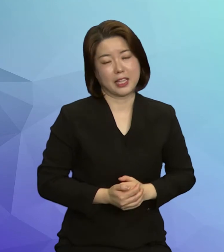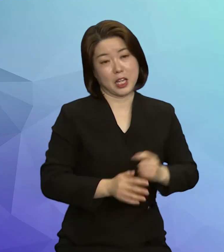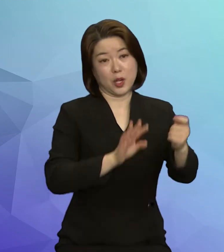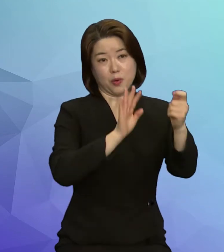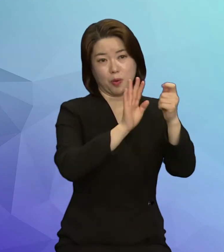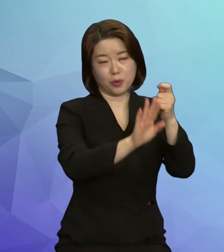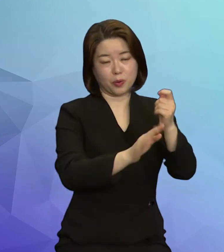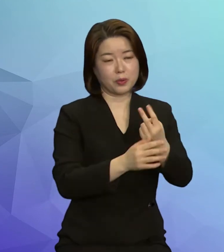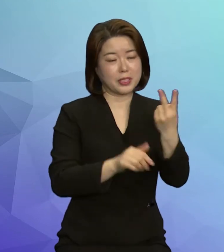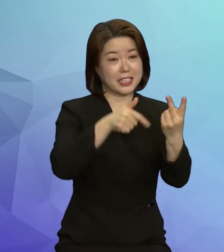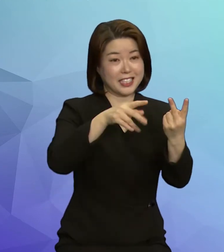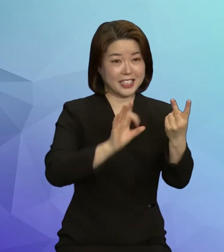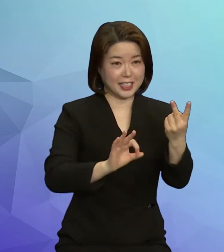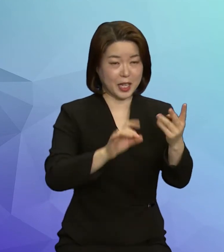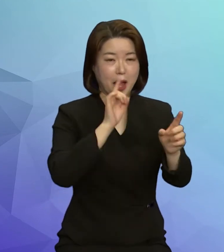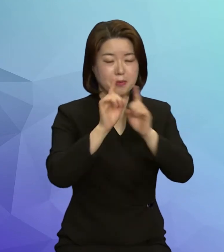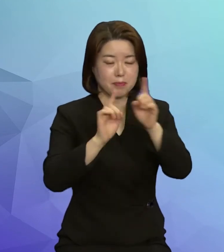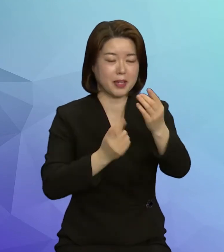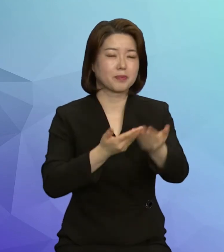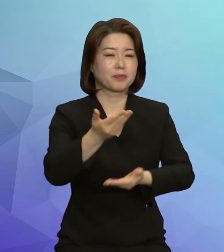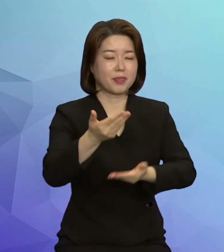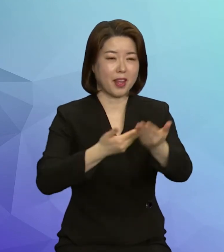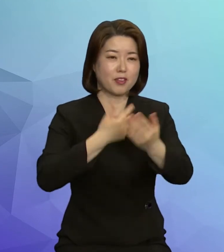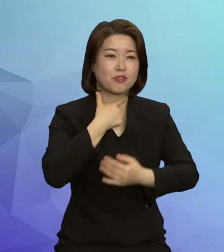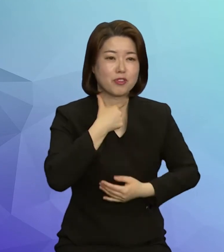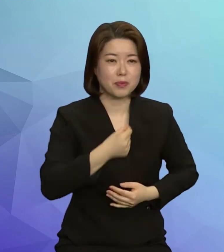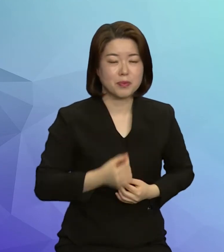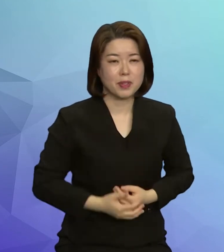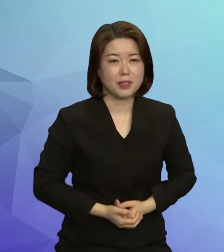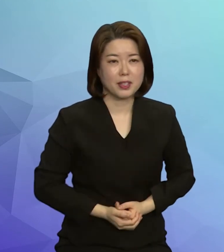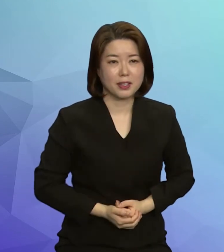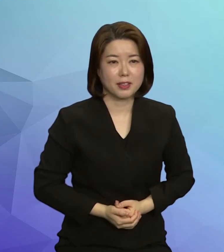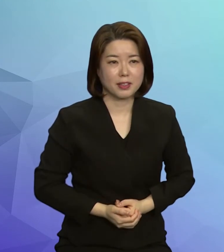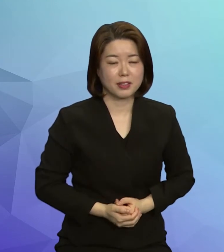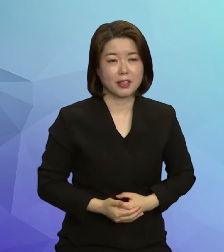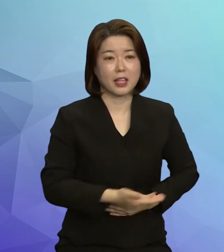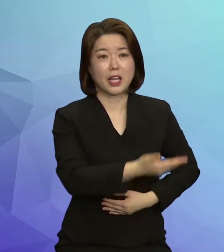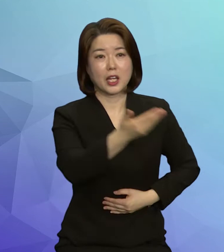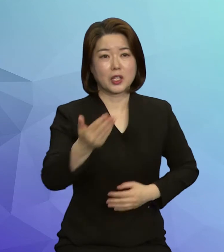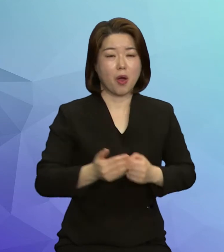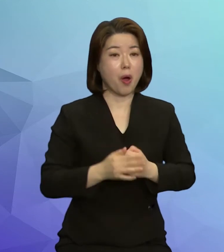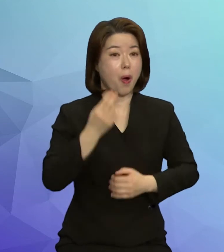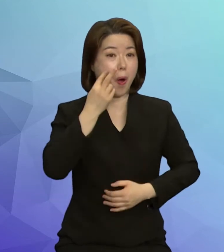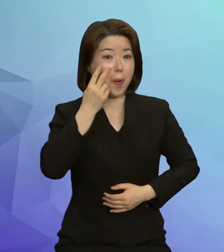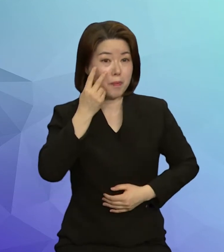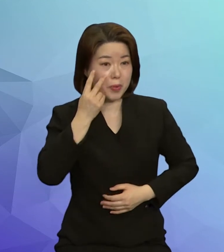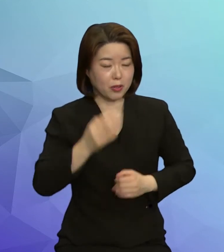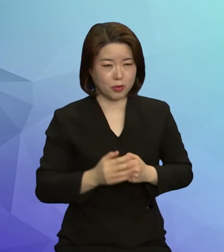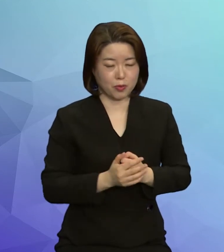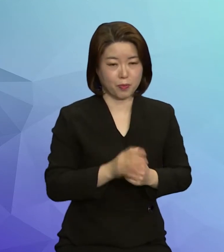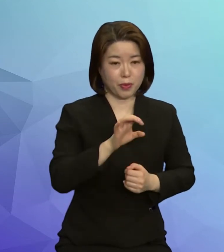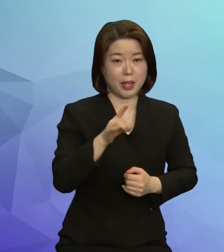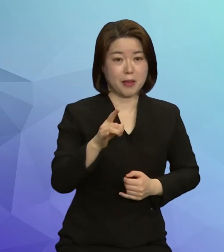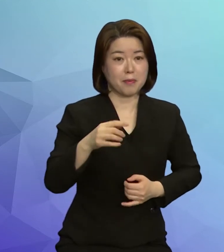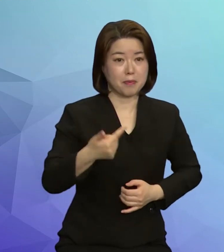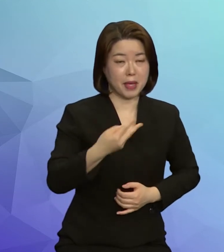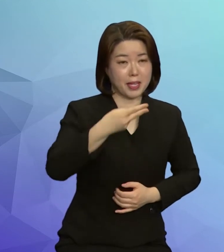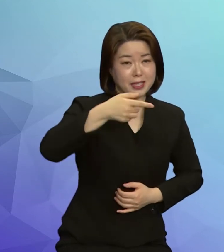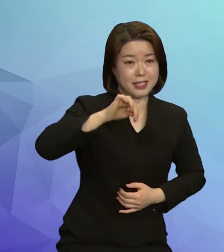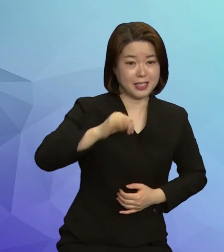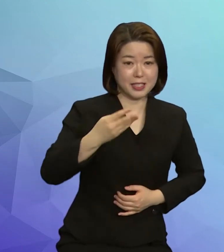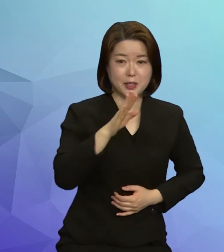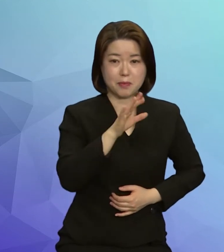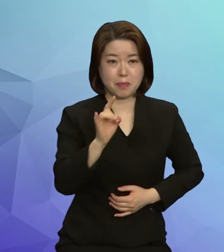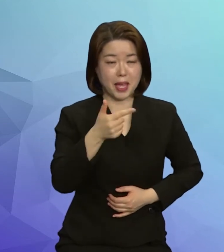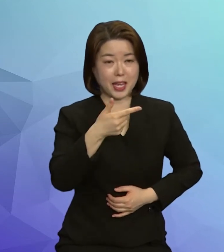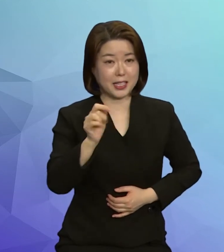자, 이제는 고린도 후서 2장의 말씀을 나누려고 합니다. 여러분 미국